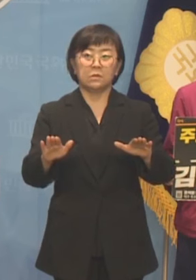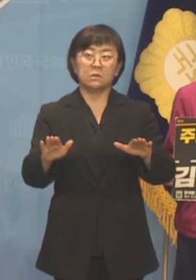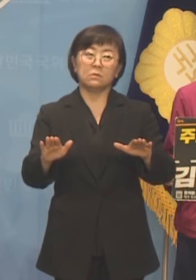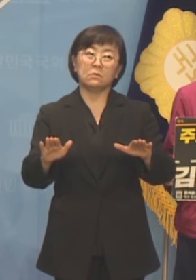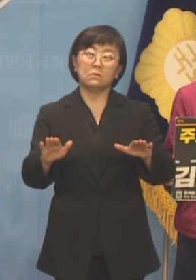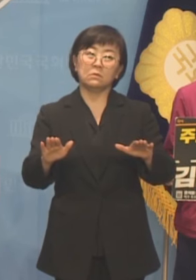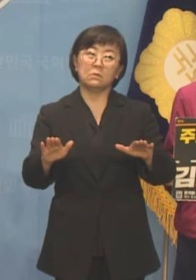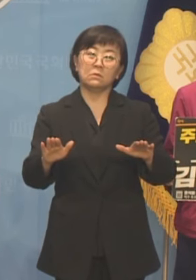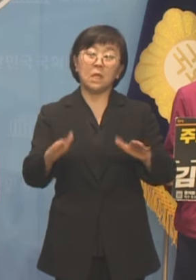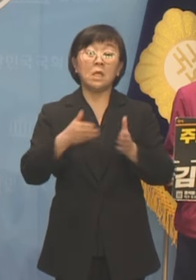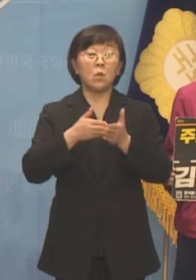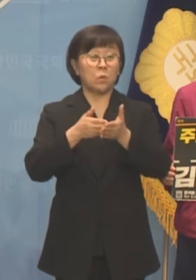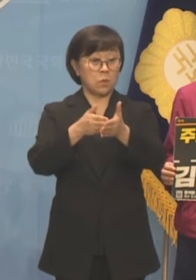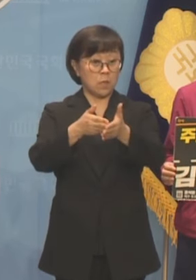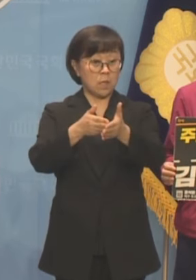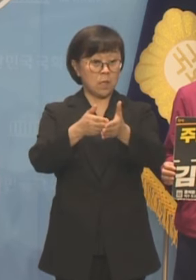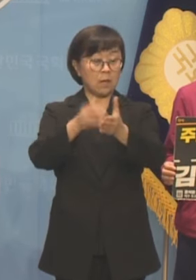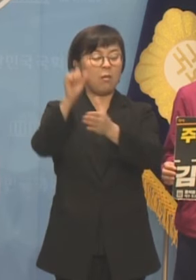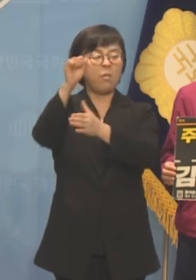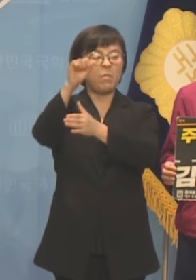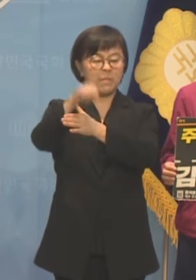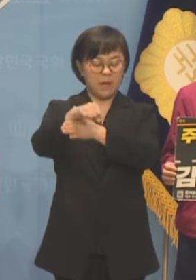그 요구가